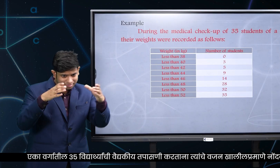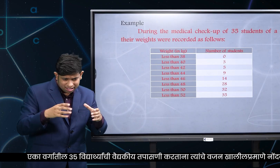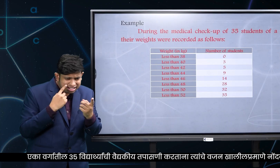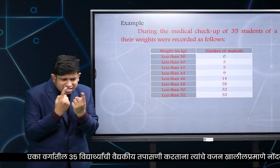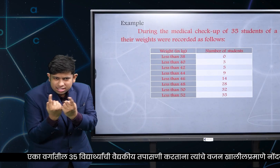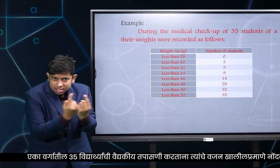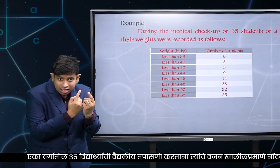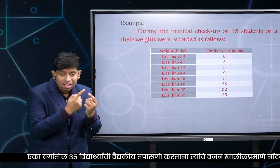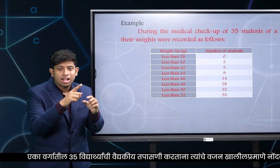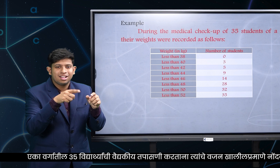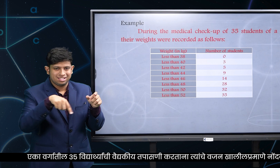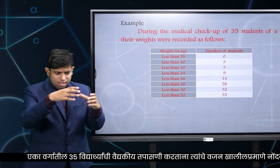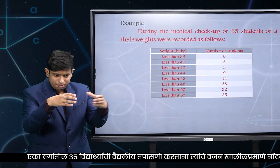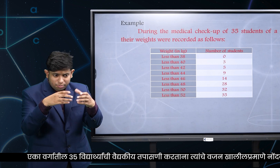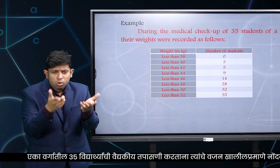खालीलप्रमाणे नोंदवले गेले.